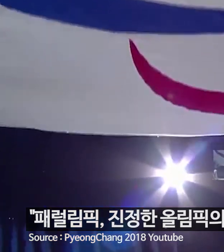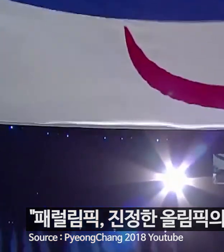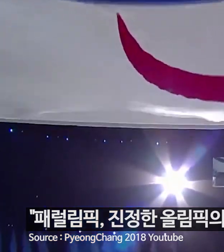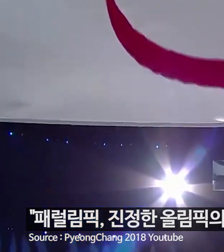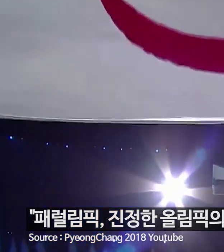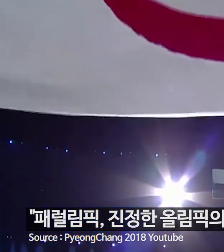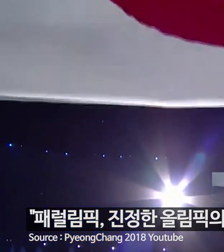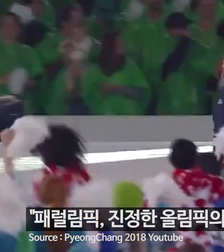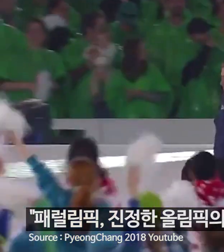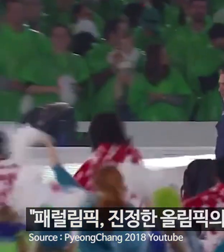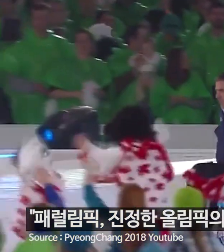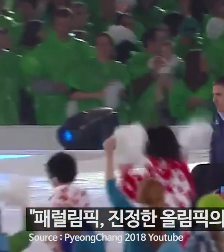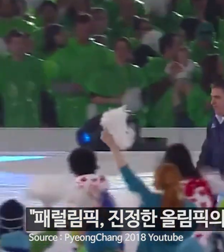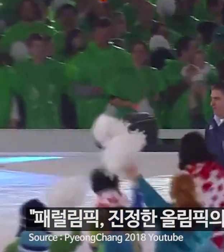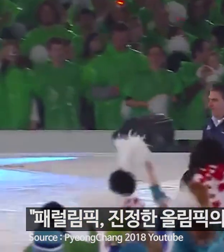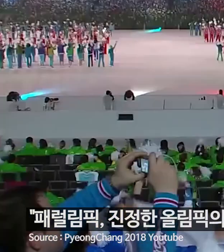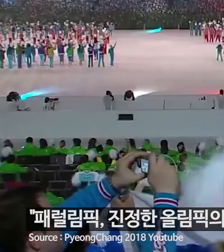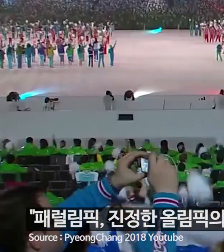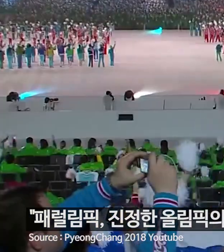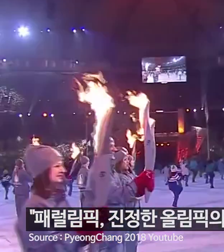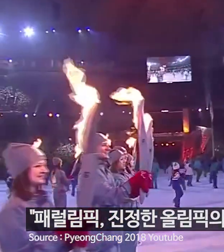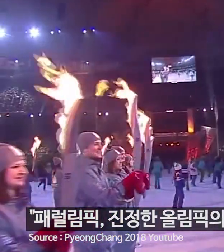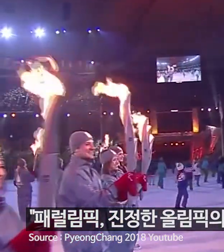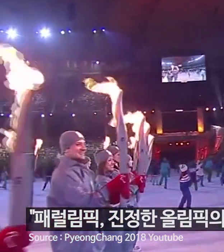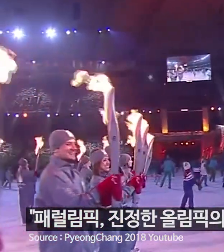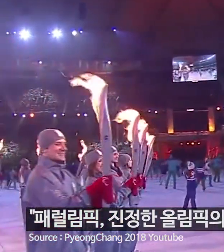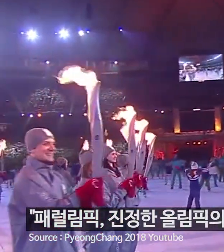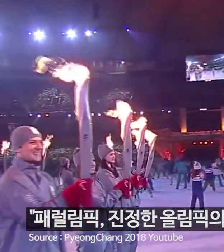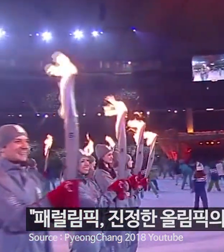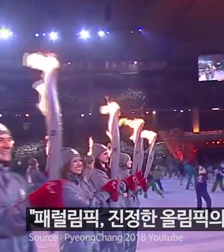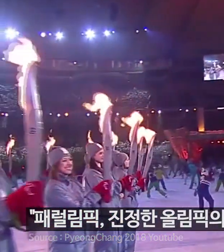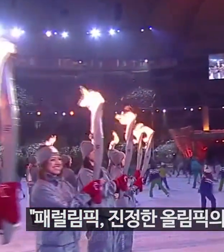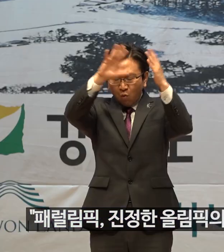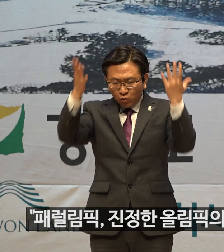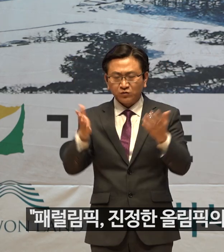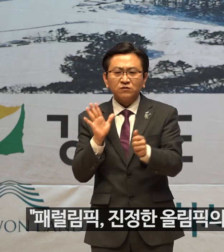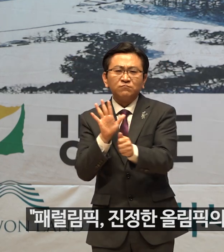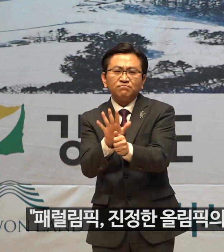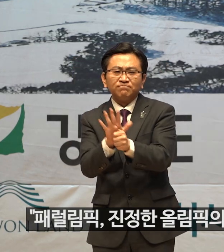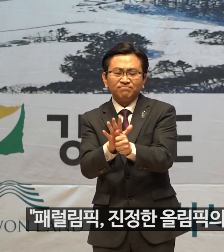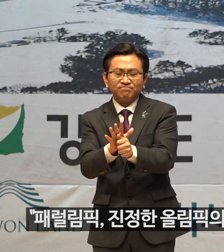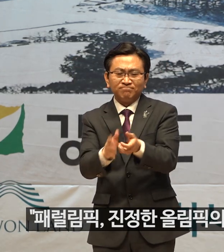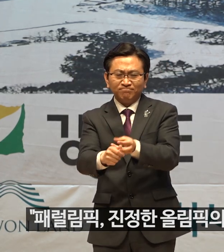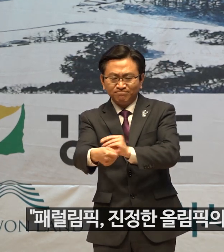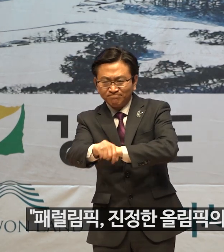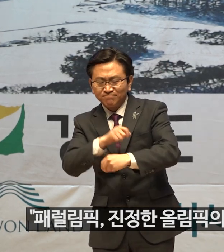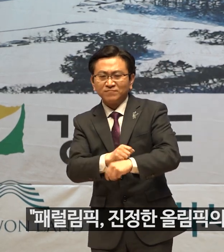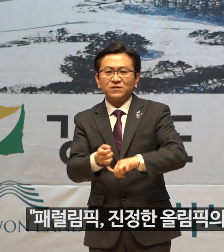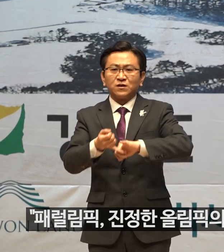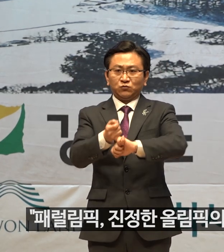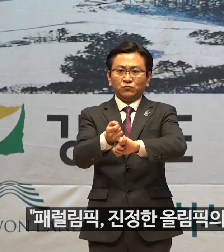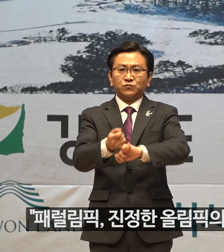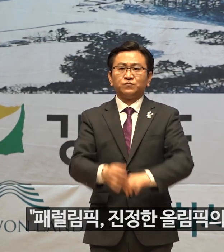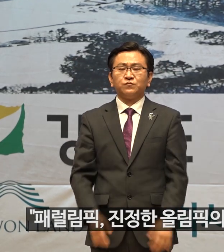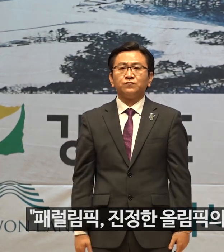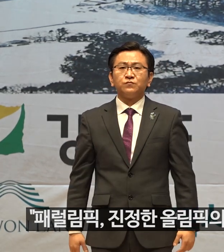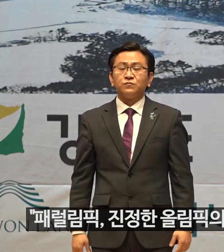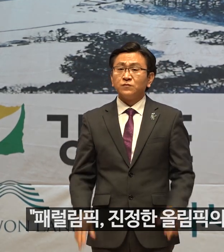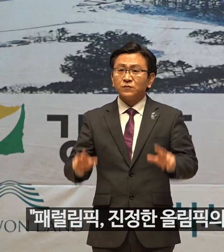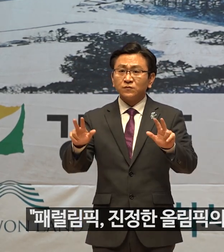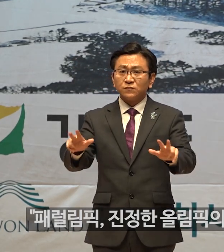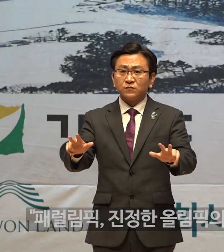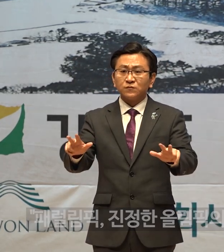최고의 대회로 만들기 위해 범정부 차원에서 모든 지원을 아끼지 않겠습니다.